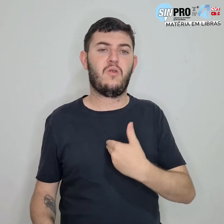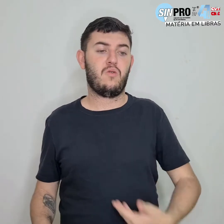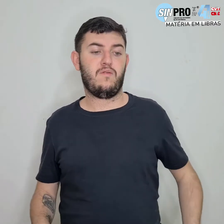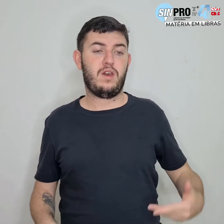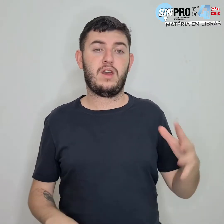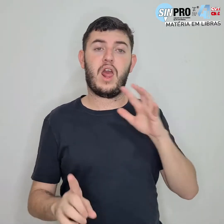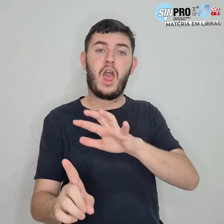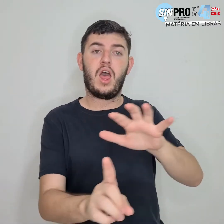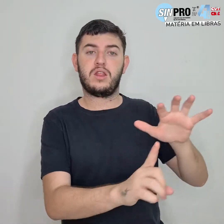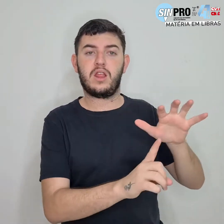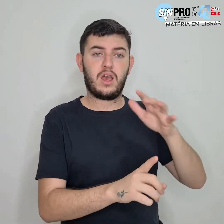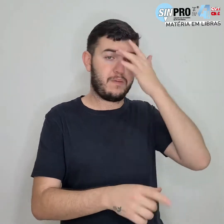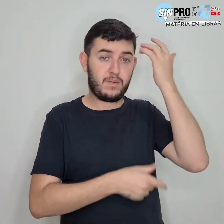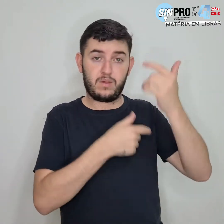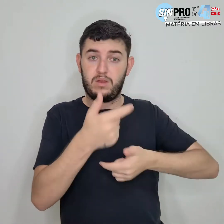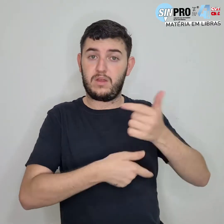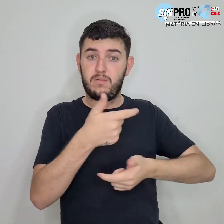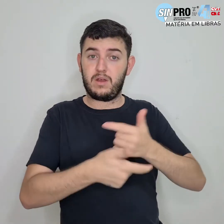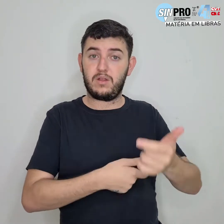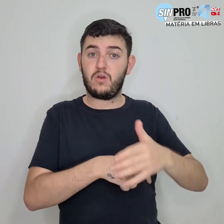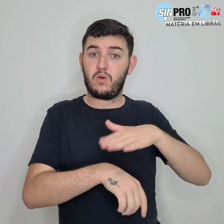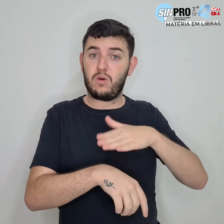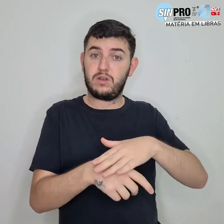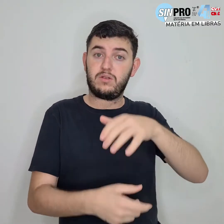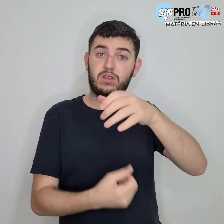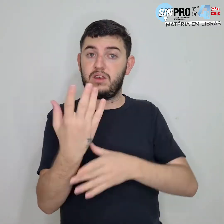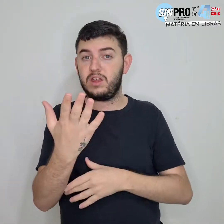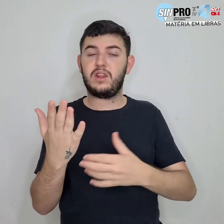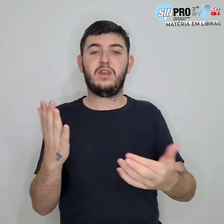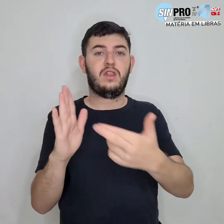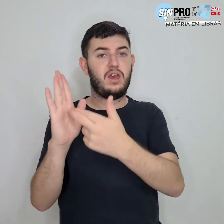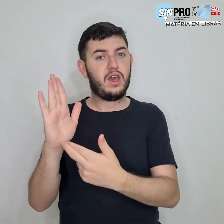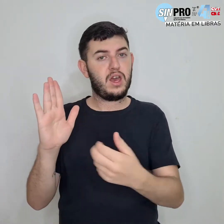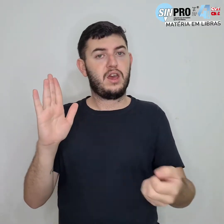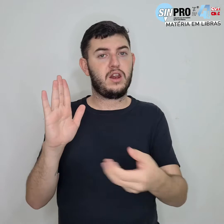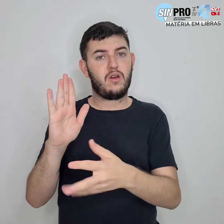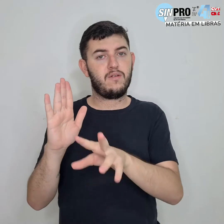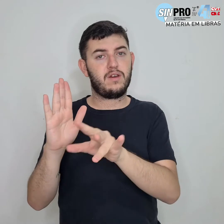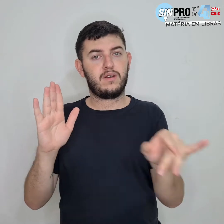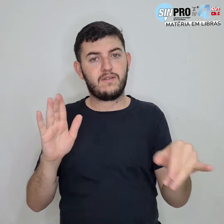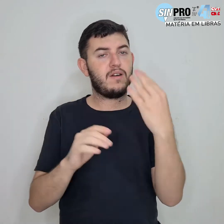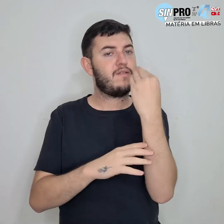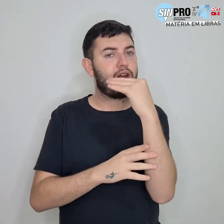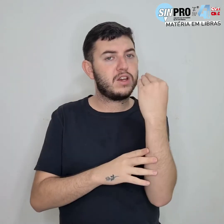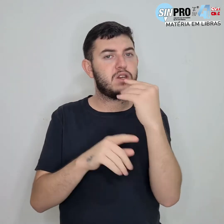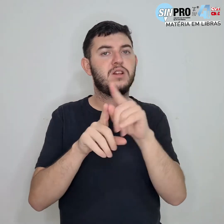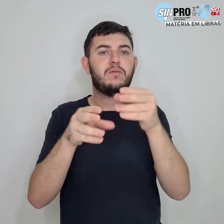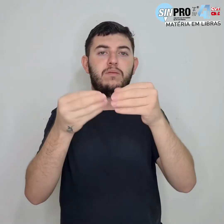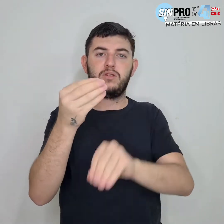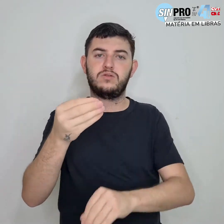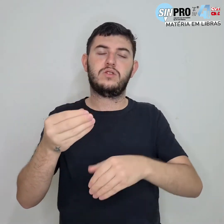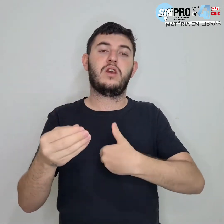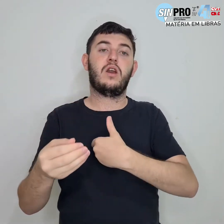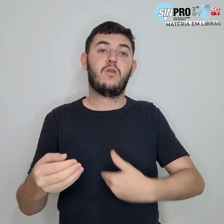a partir do momento em que cria esse tipo de fragilidade, irá poder acontecer, explica Cláudio